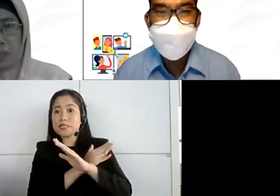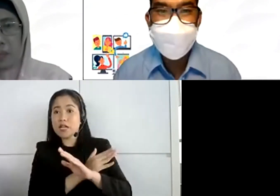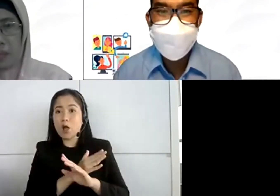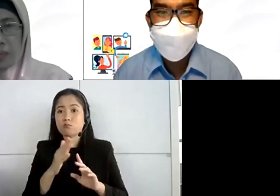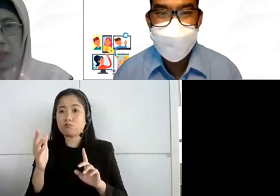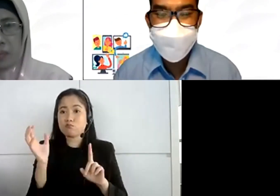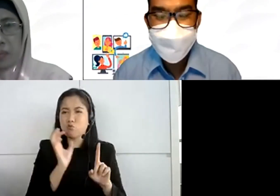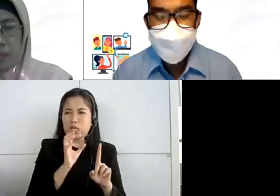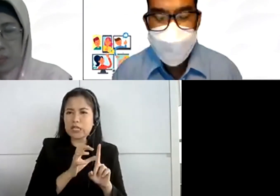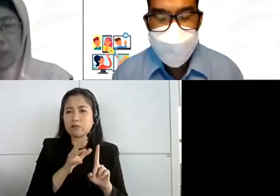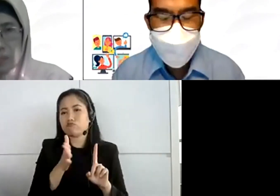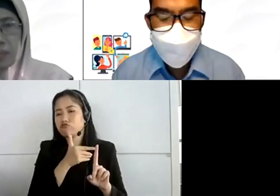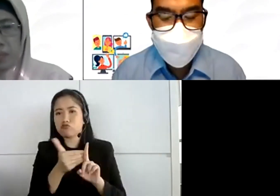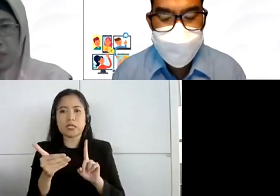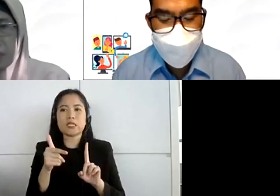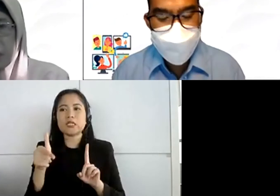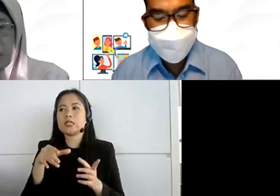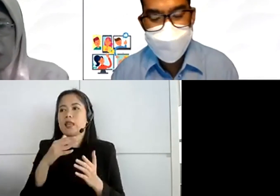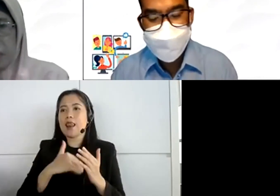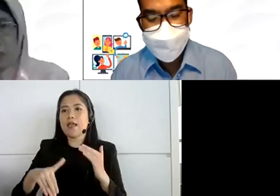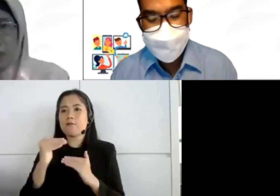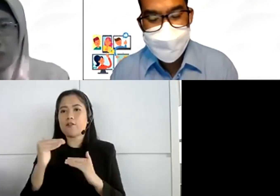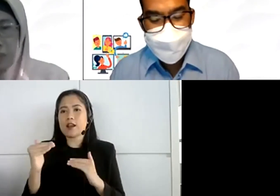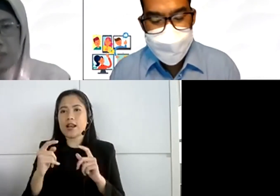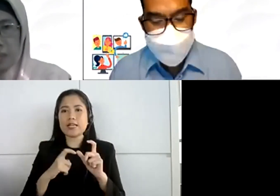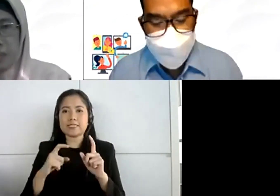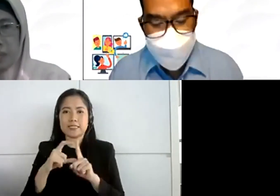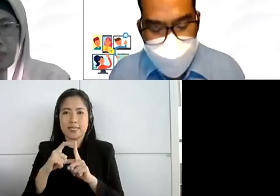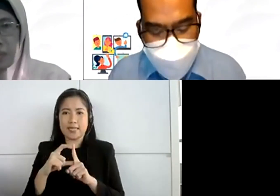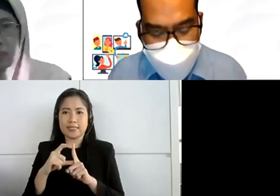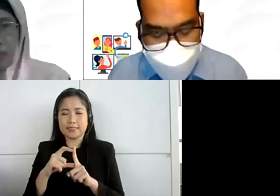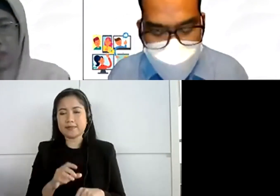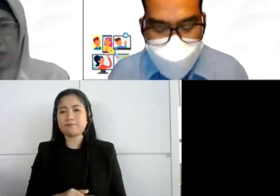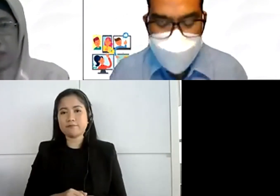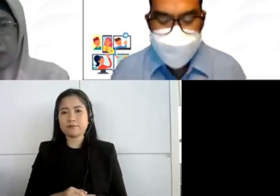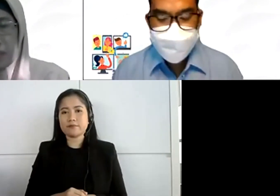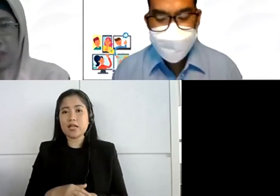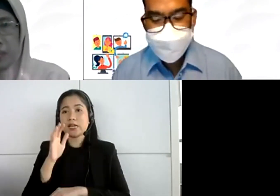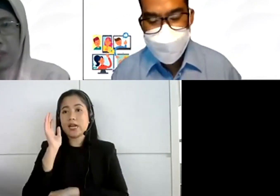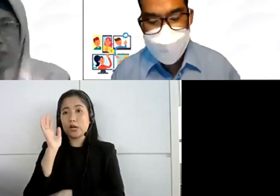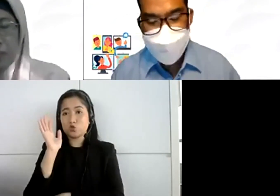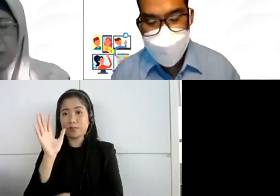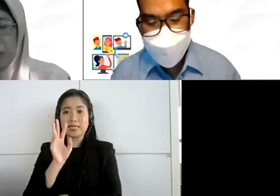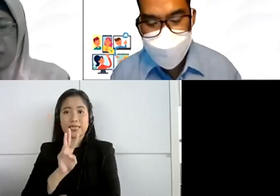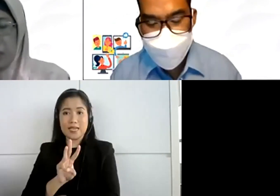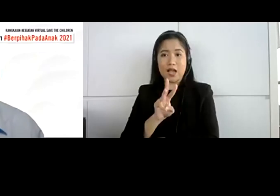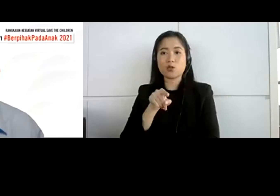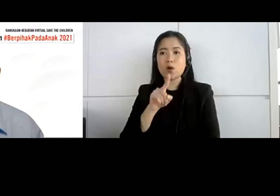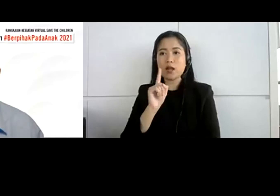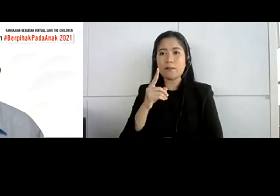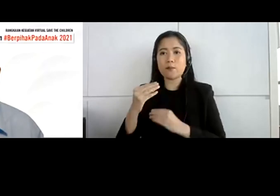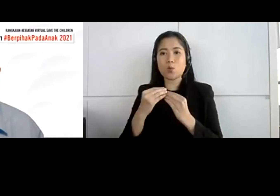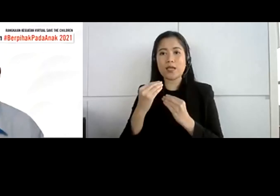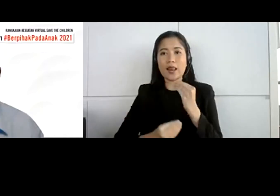bullying itu sendiri di level sekolah dasar. Nah, untuk narasumber ketiga, ada perwakilan